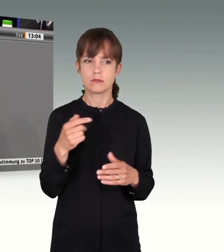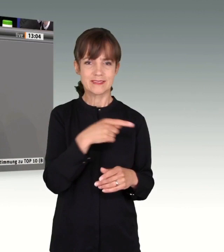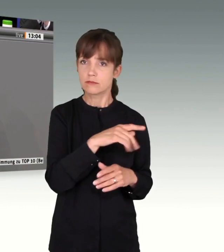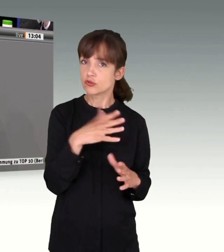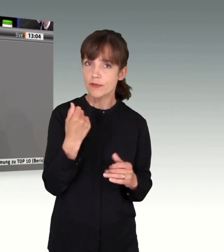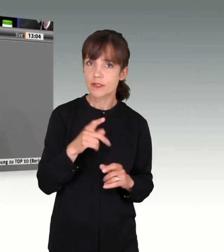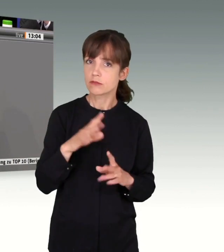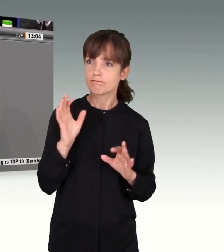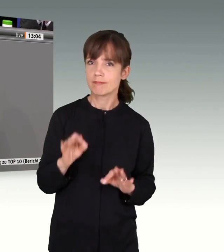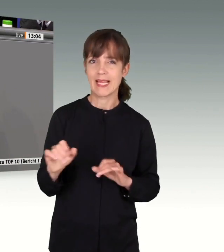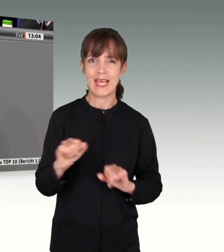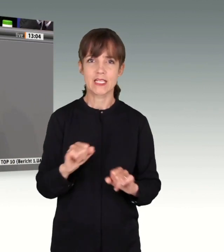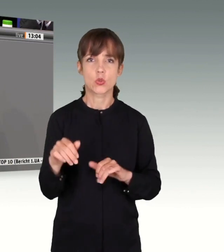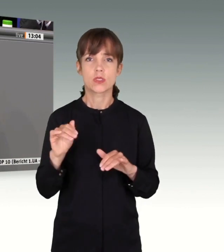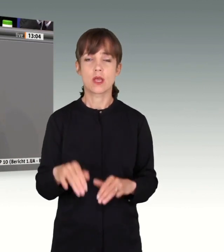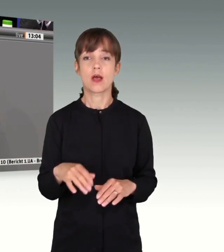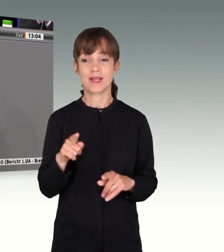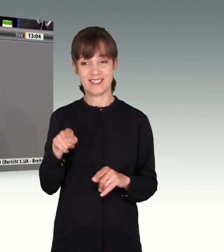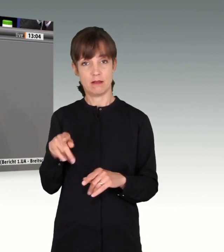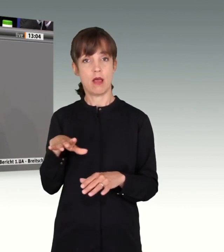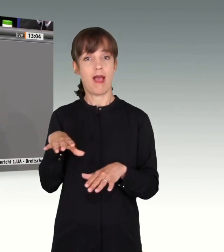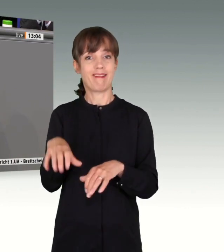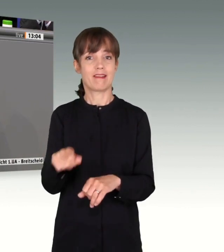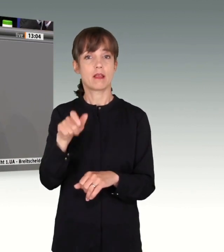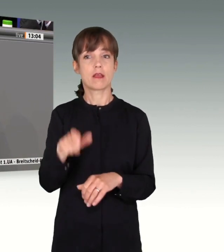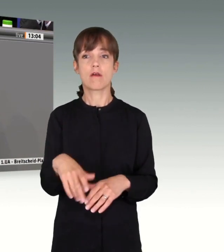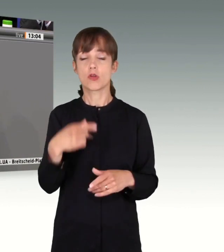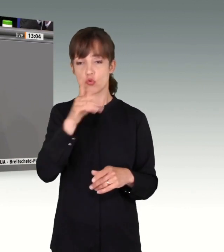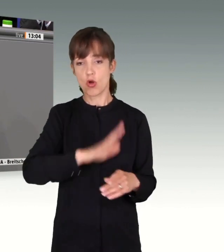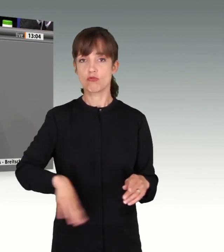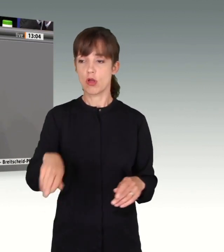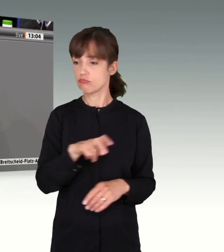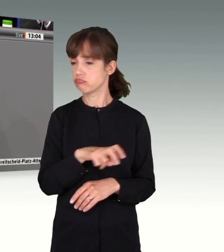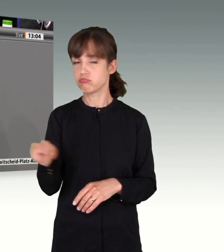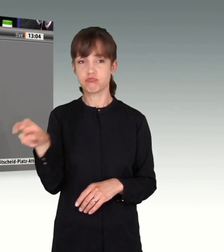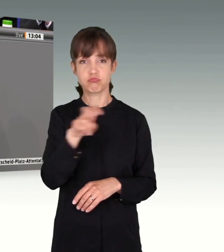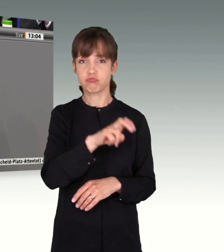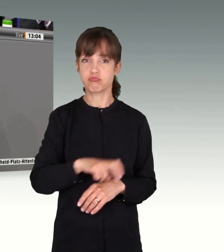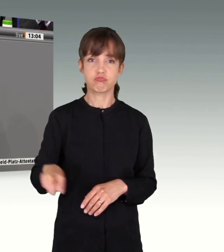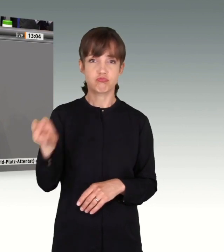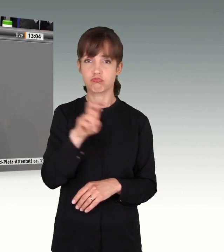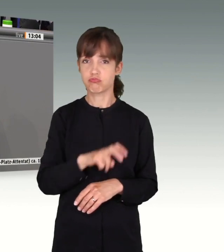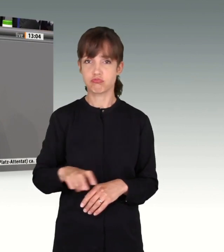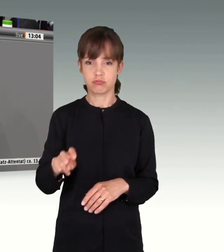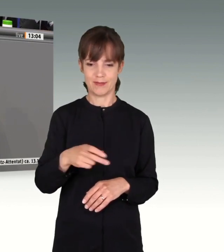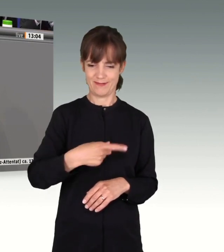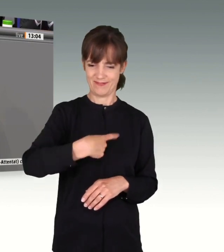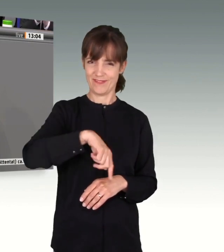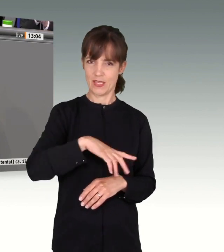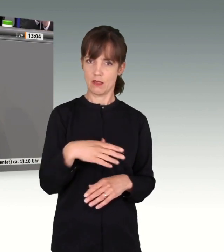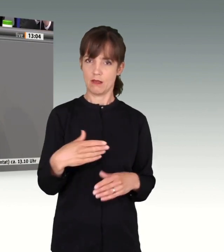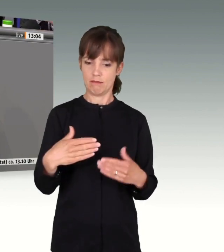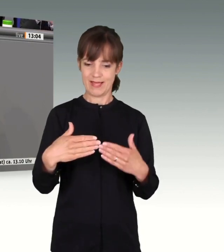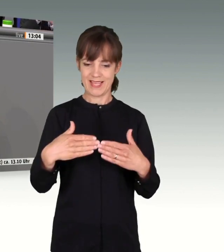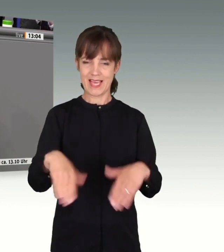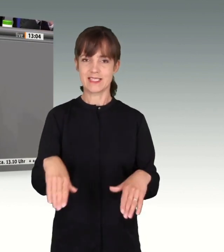Während dieser Attentäter Ländergrenzen innerhalb der Bundesrepublik übertrat, konnten wir die Grenzen des